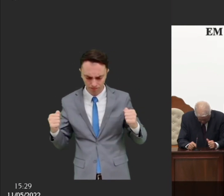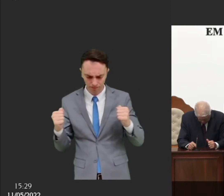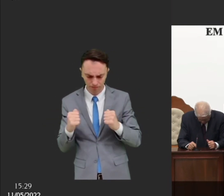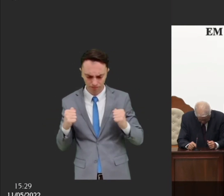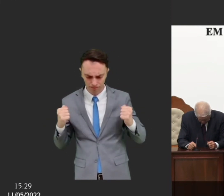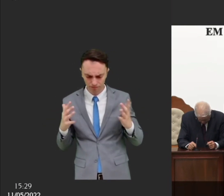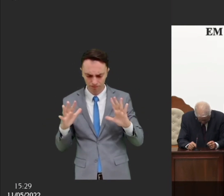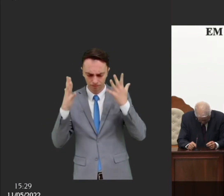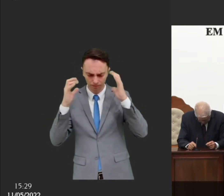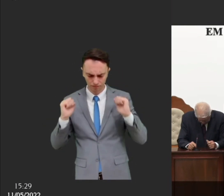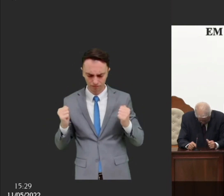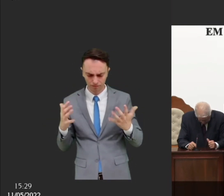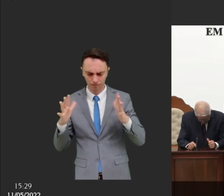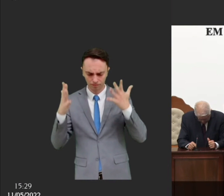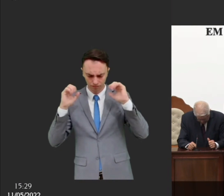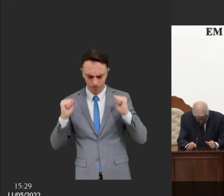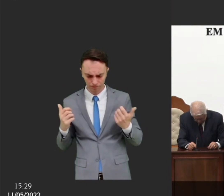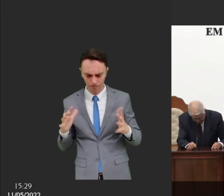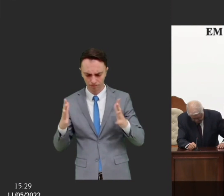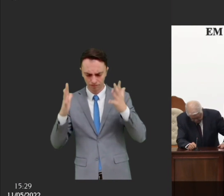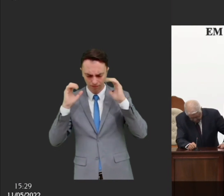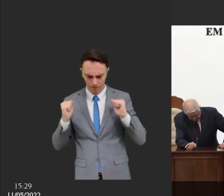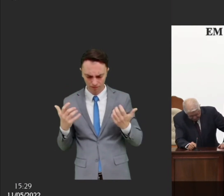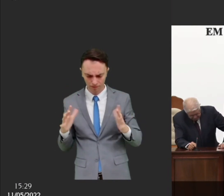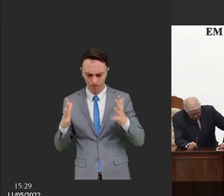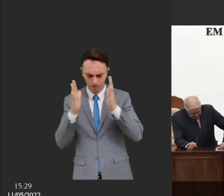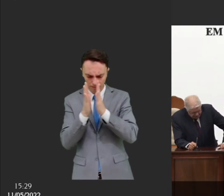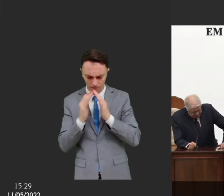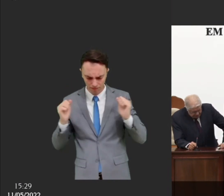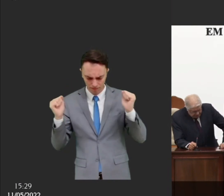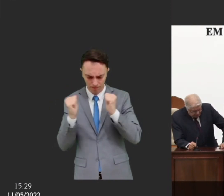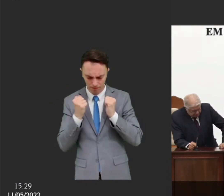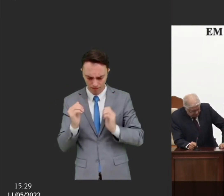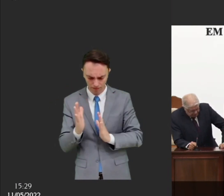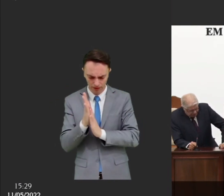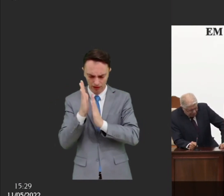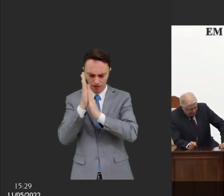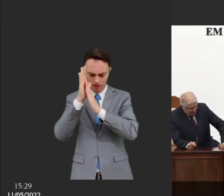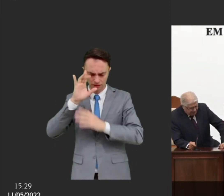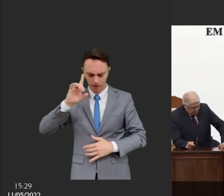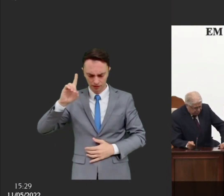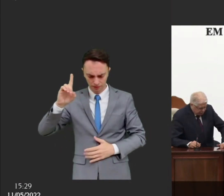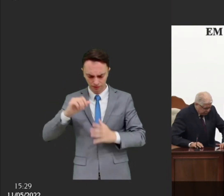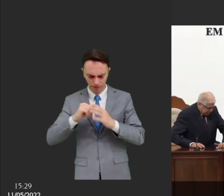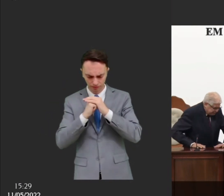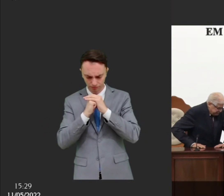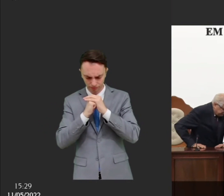Bendito é o teu nome. Santo é o Senhor. Deus seja